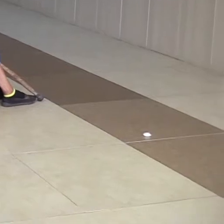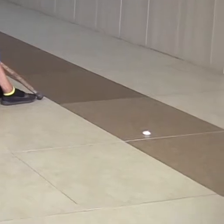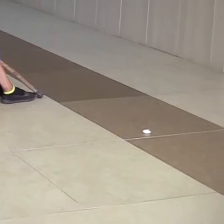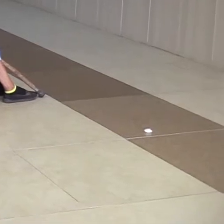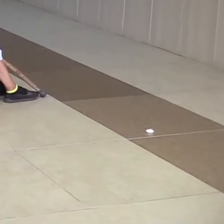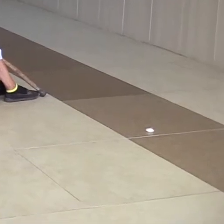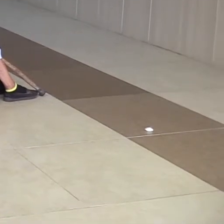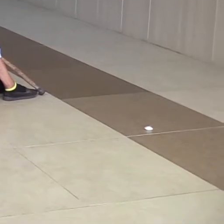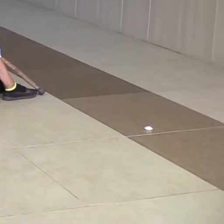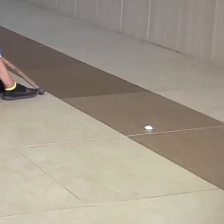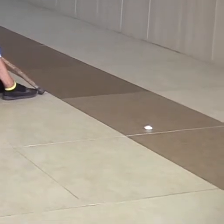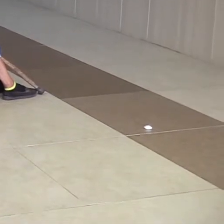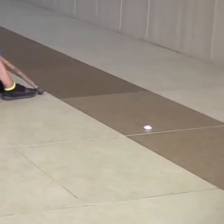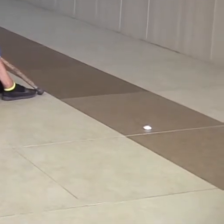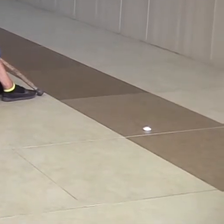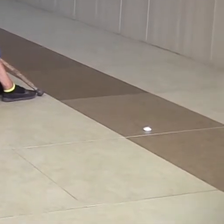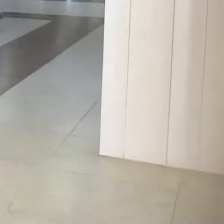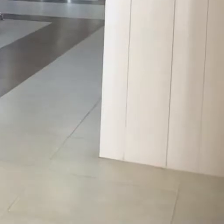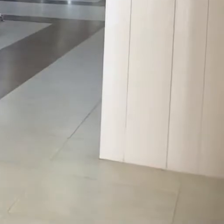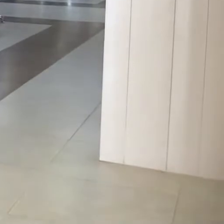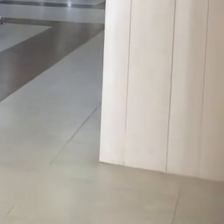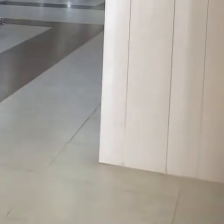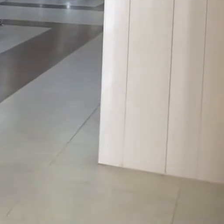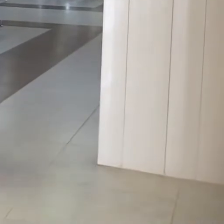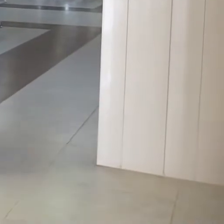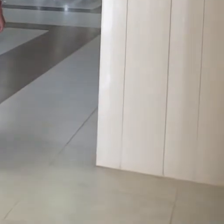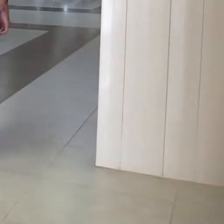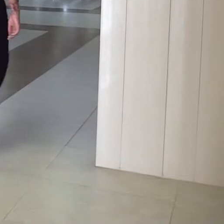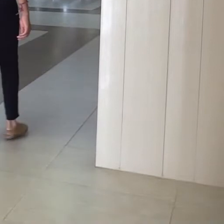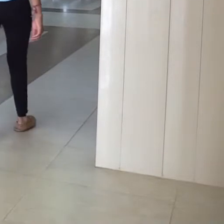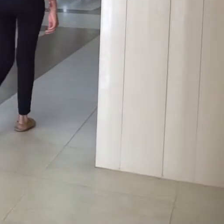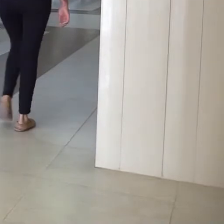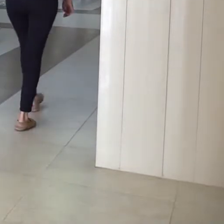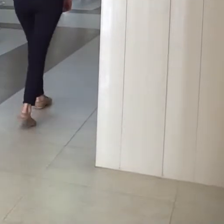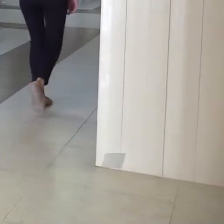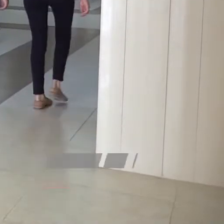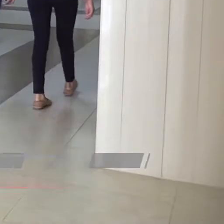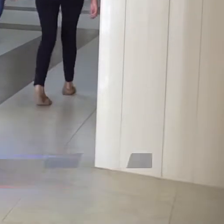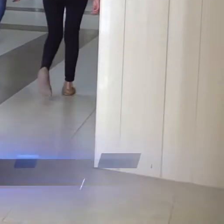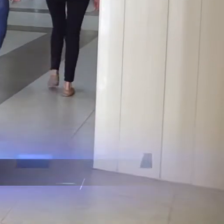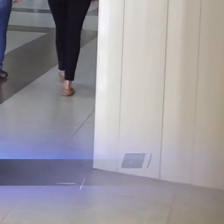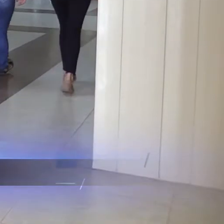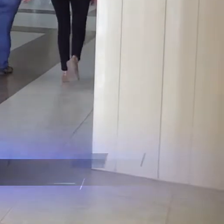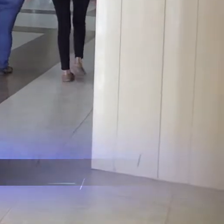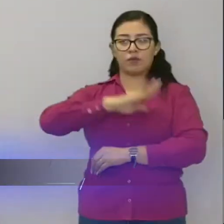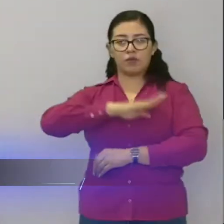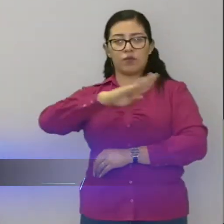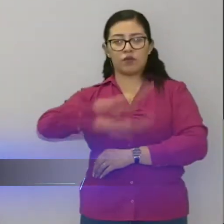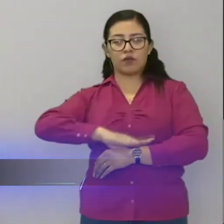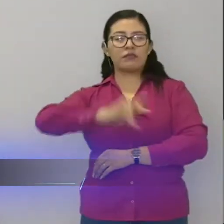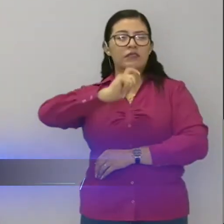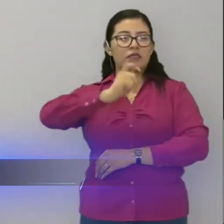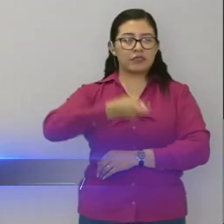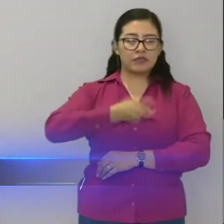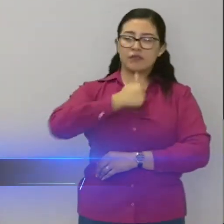Para aclarar y ampliar la información sobre la presunta adquisición de medicamentos oncológicos falsos y el almacenamiento de otros tantos como